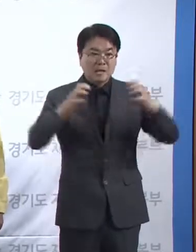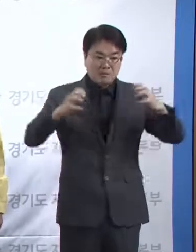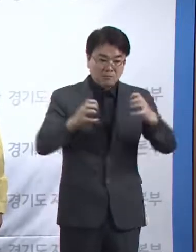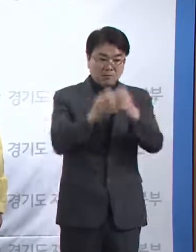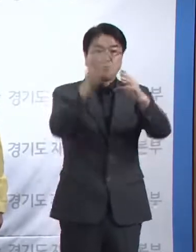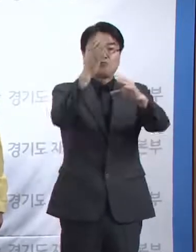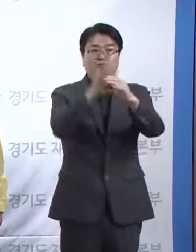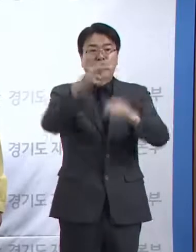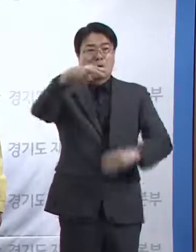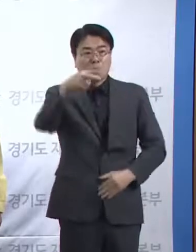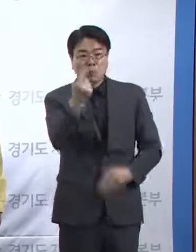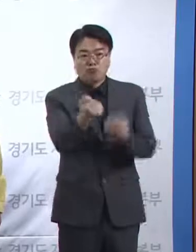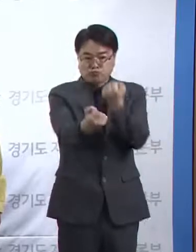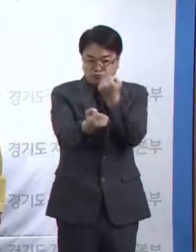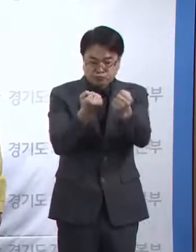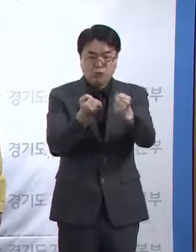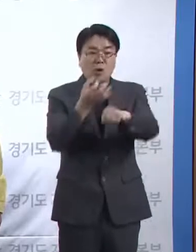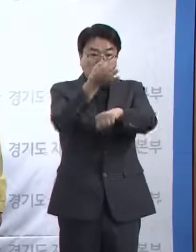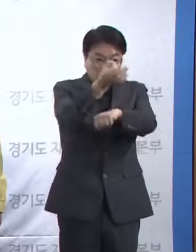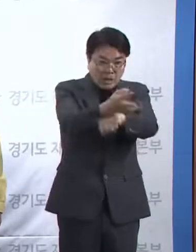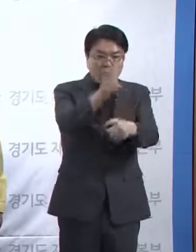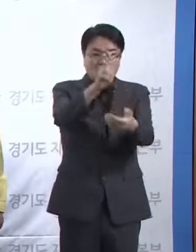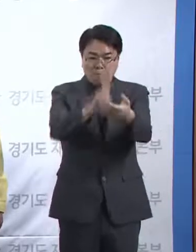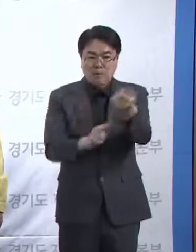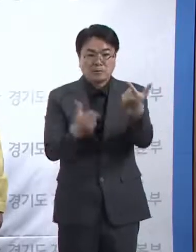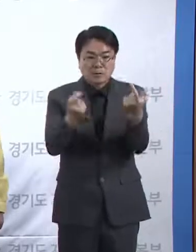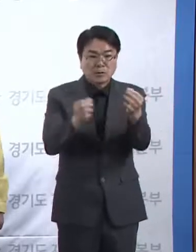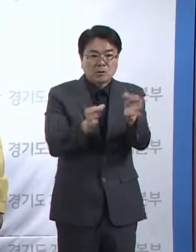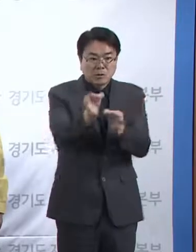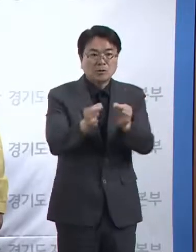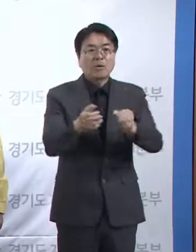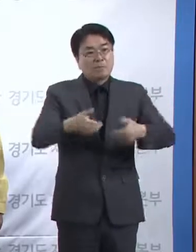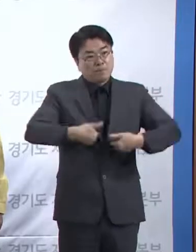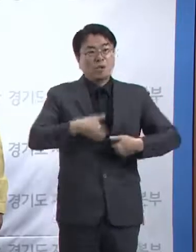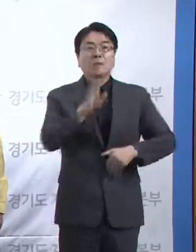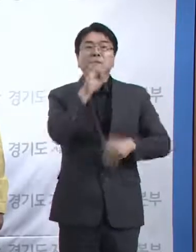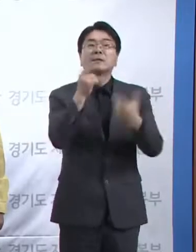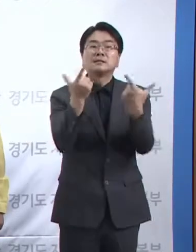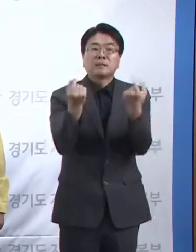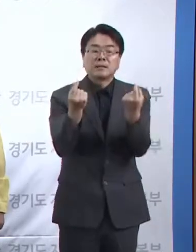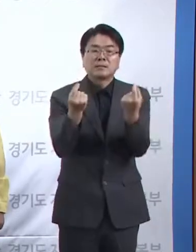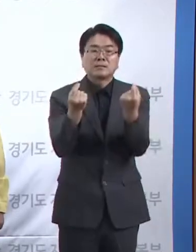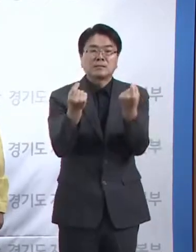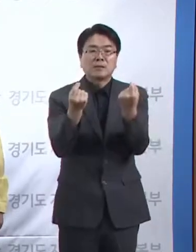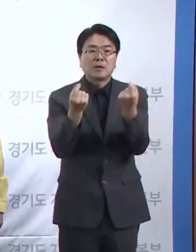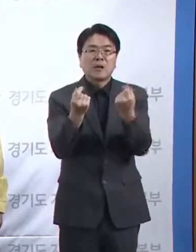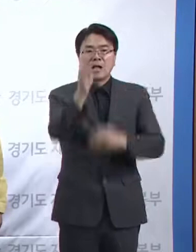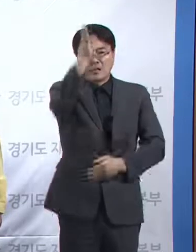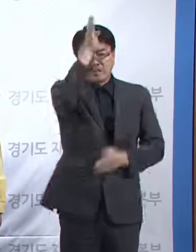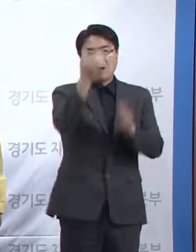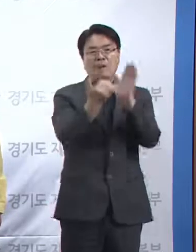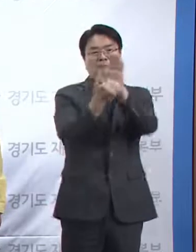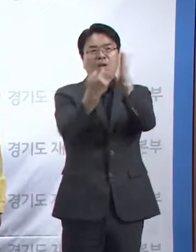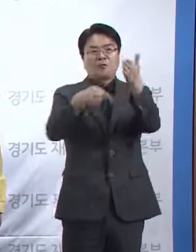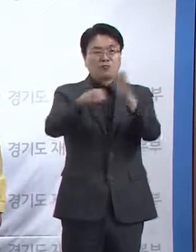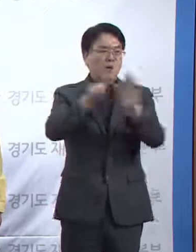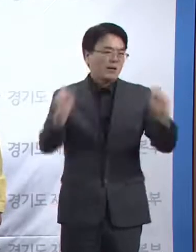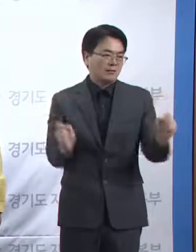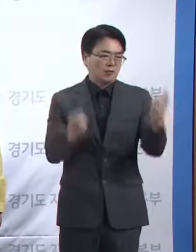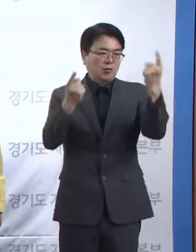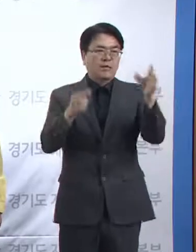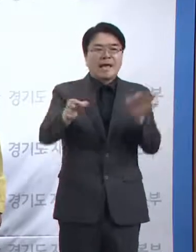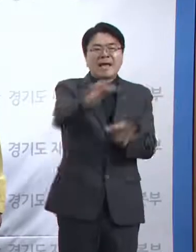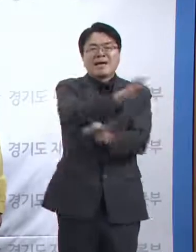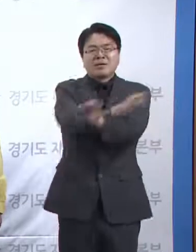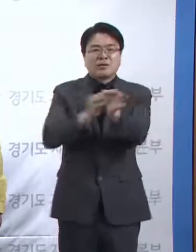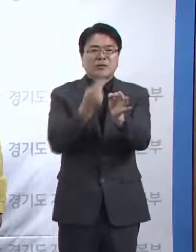하고 상인은 물건을 팔아야 먹고 삽니다. 보건 방역에 대한 경제 방역을 위한